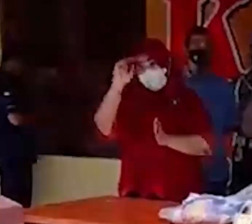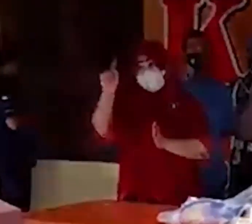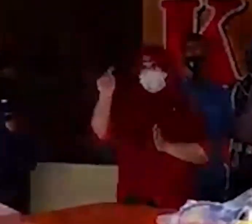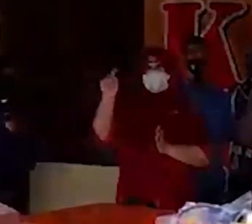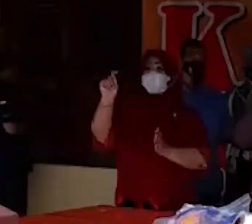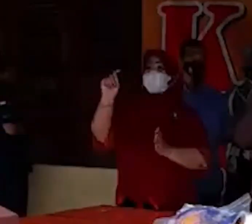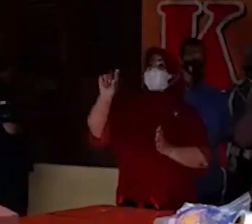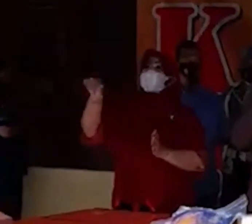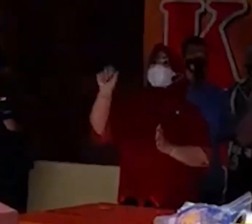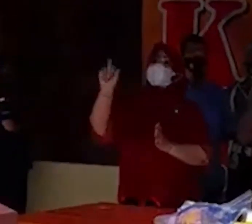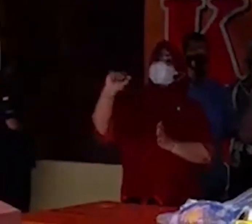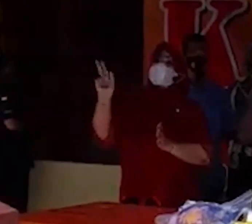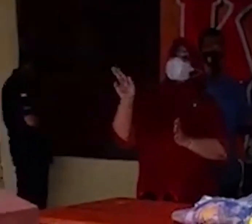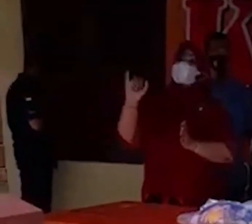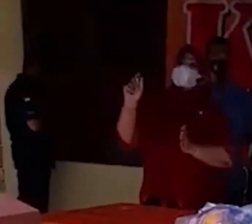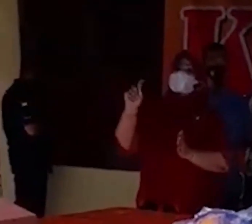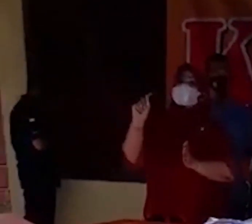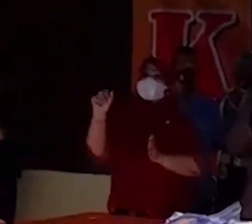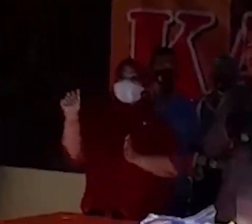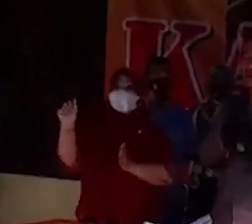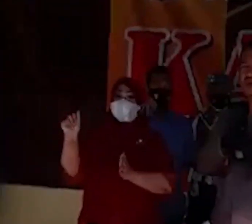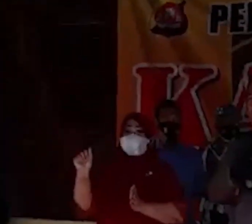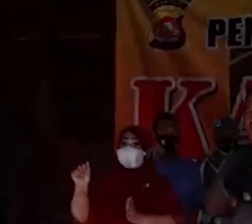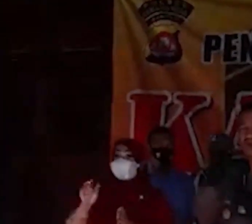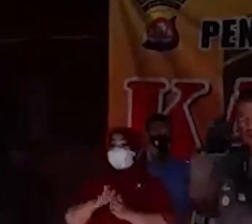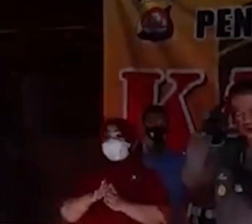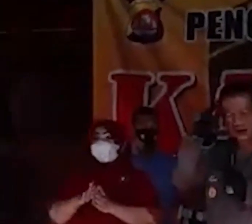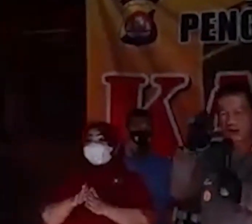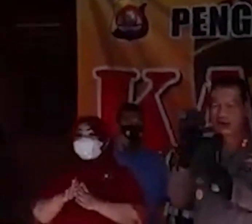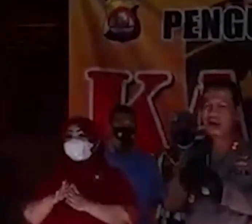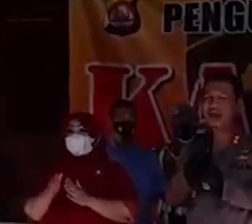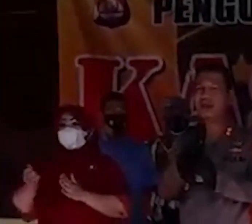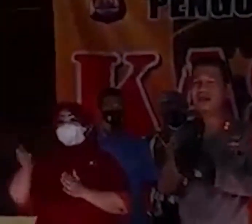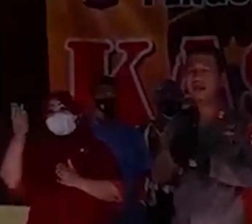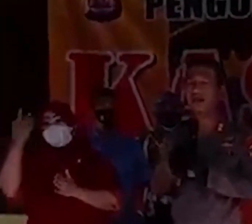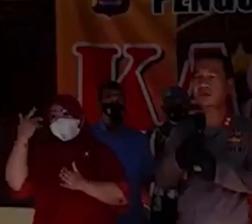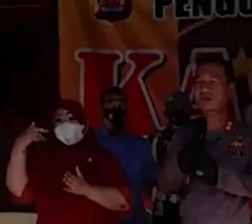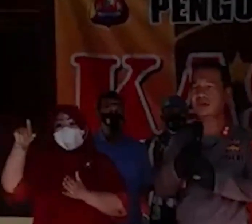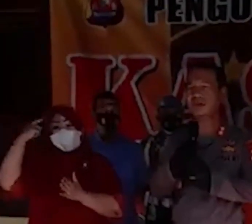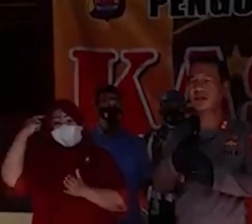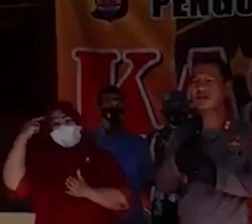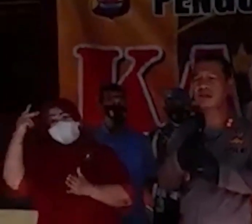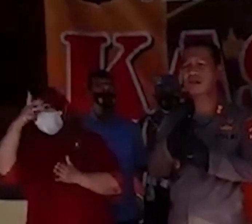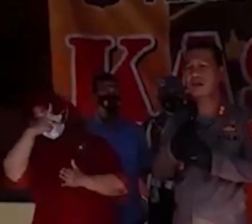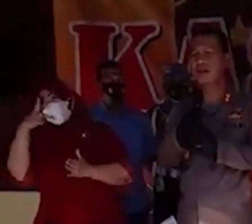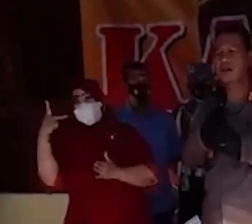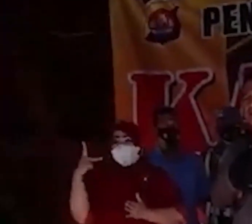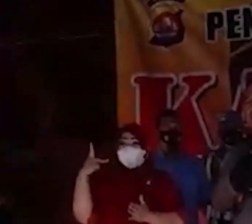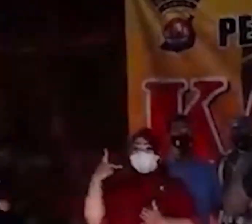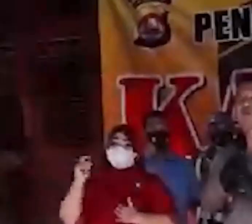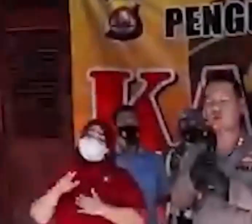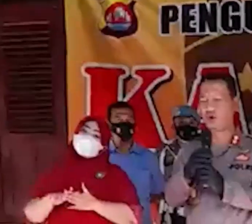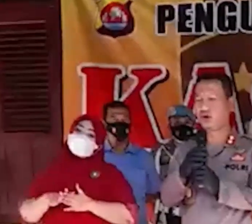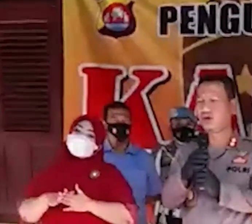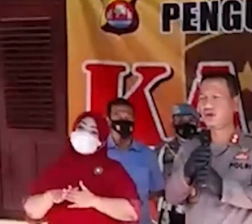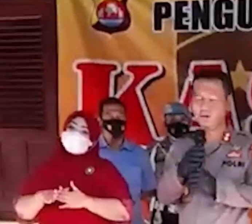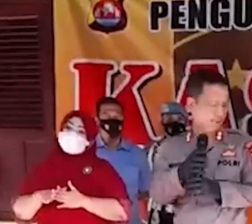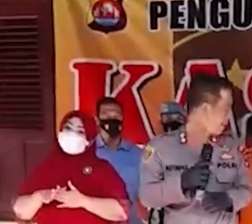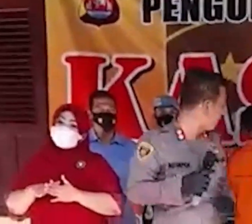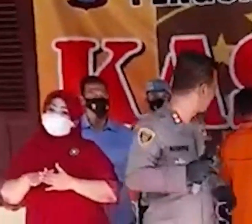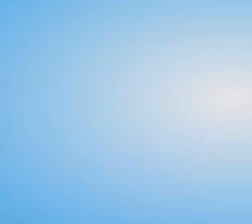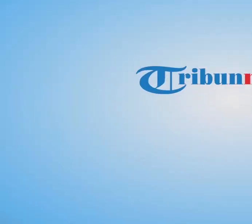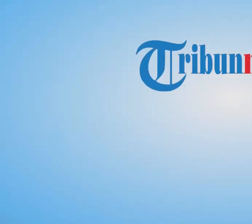memiliki riwayat kemampuan untuk identify inteligensia nya sedikit